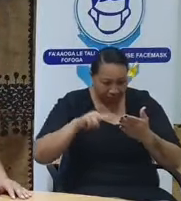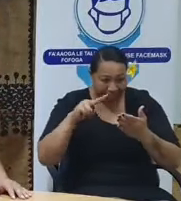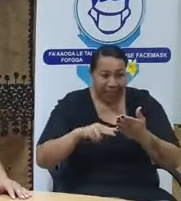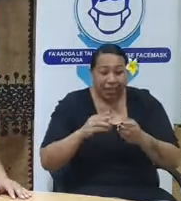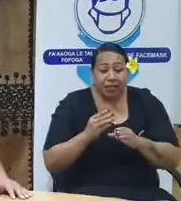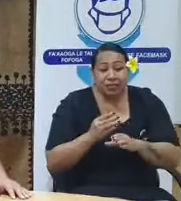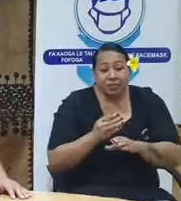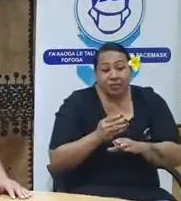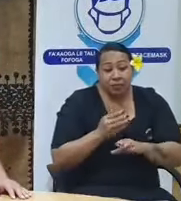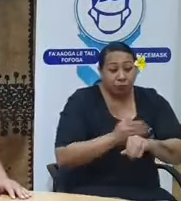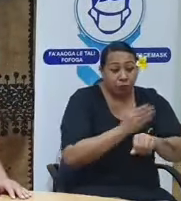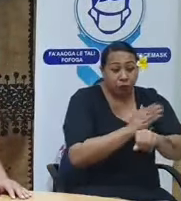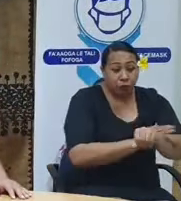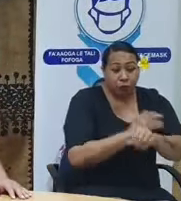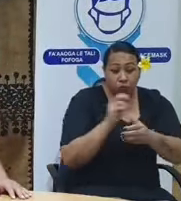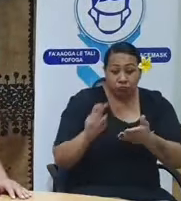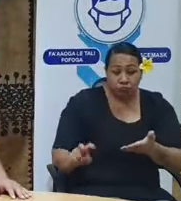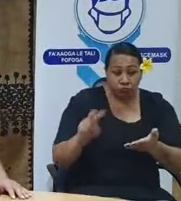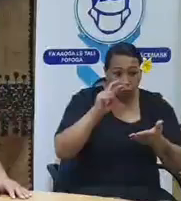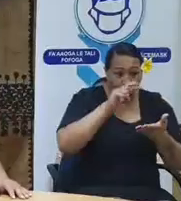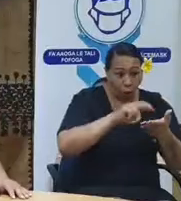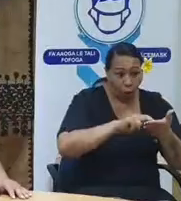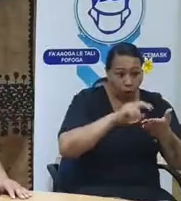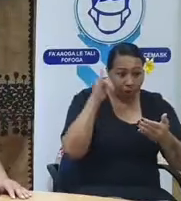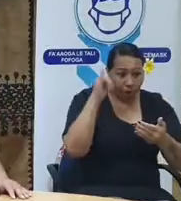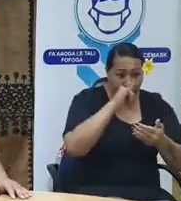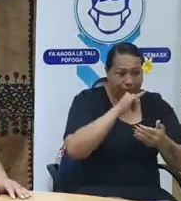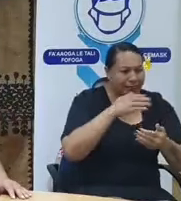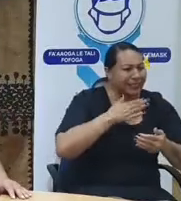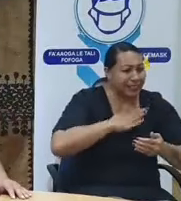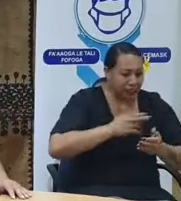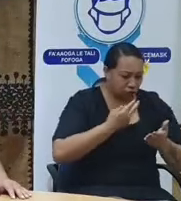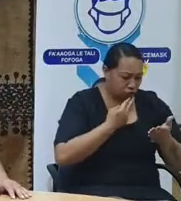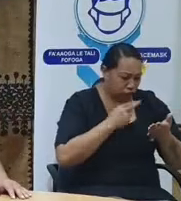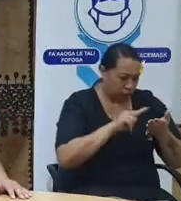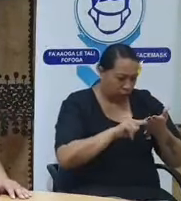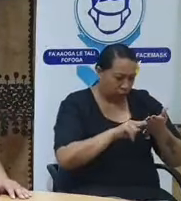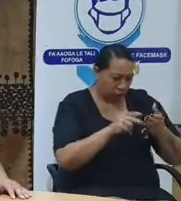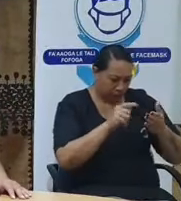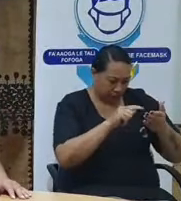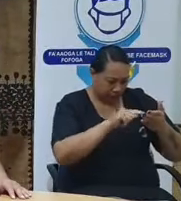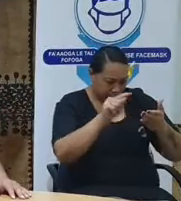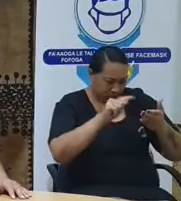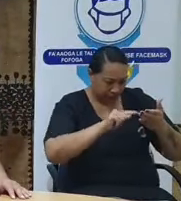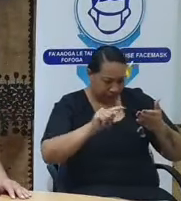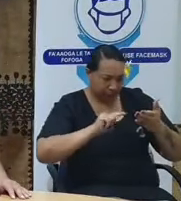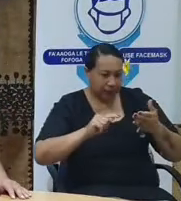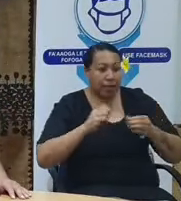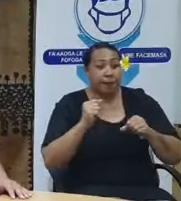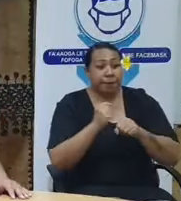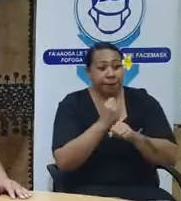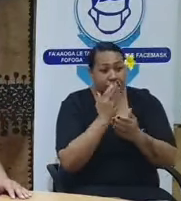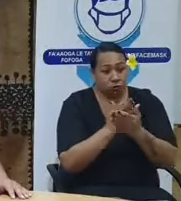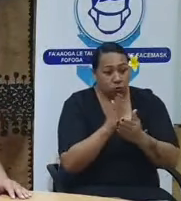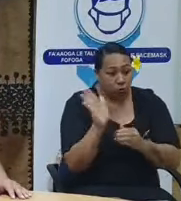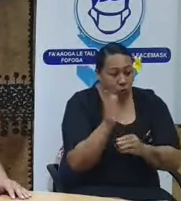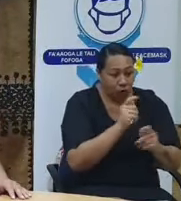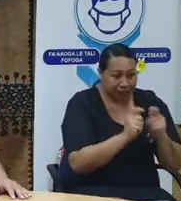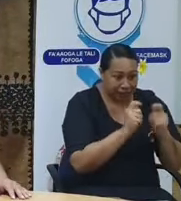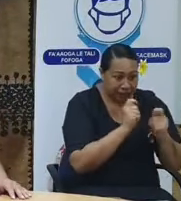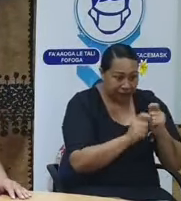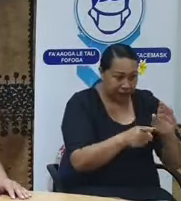mai. Tau ora fai rato medical clearance, fai fo elako test ia nekati, ia fato ama fai e fo i